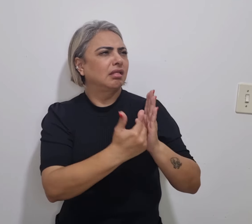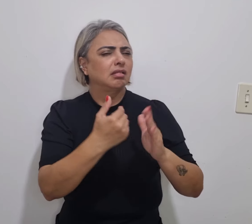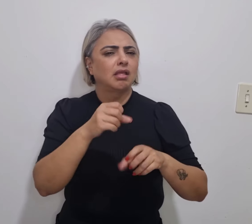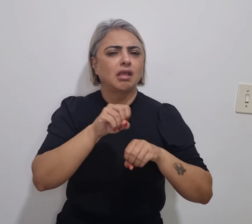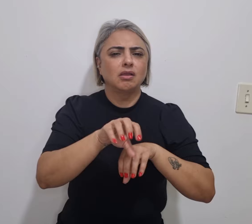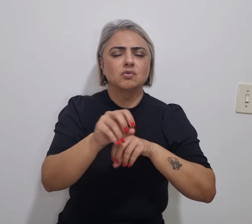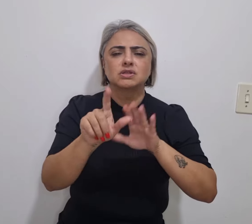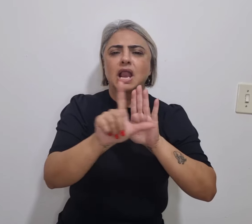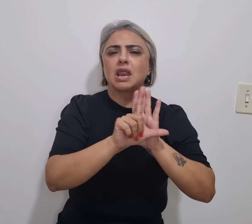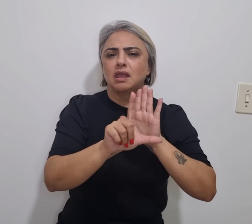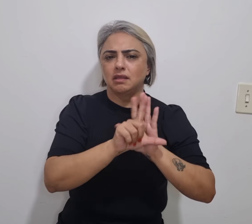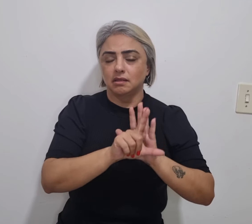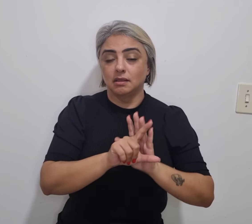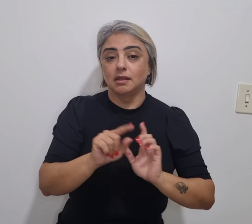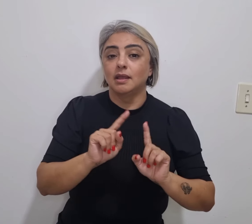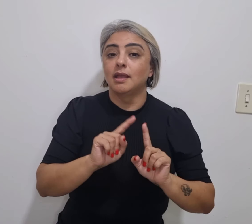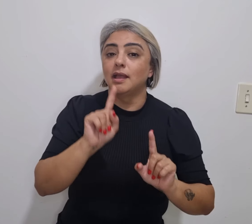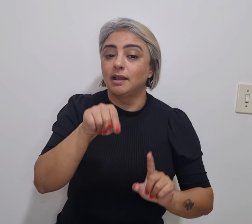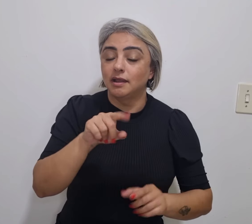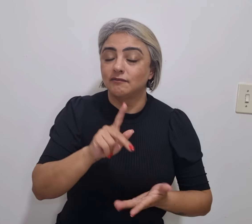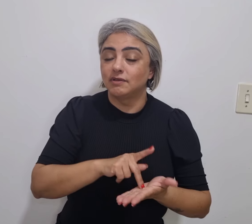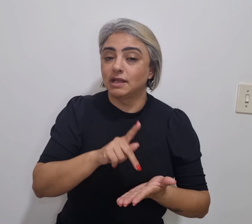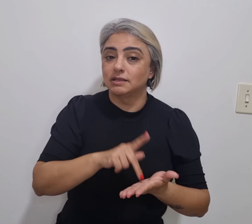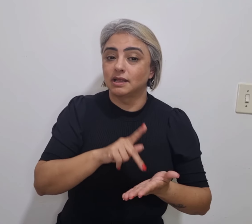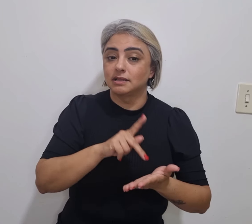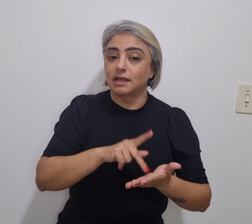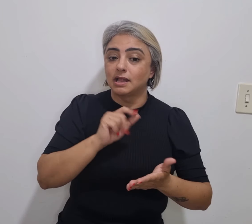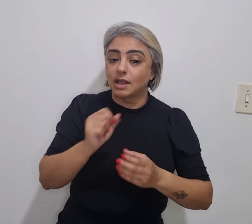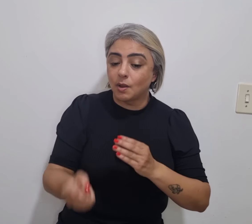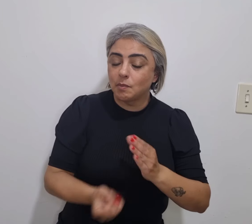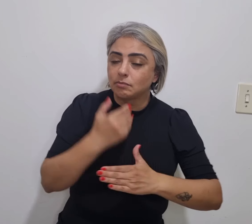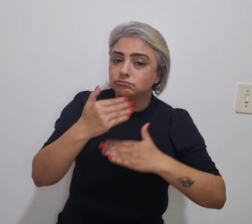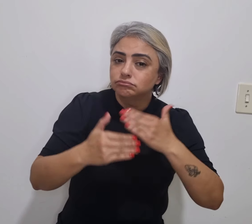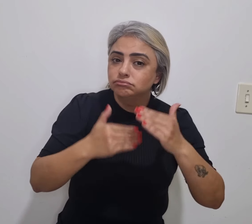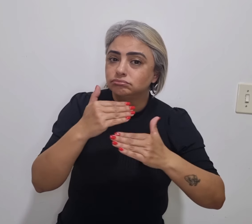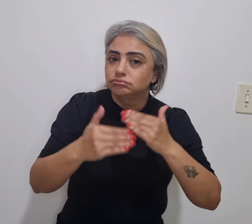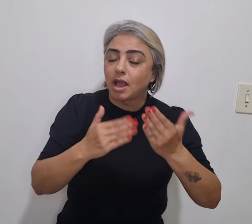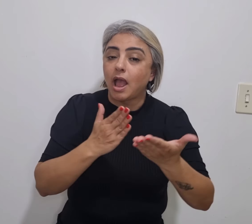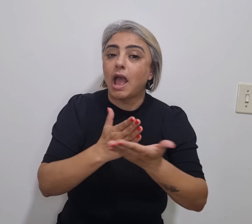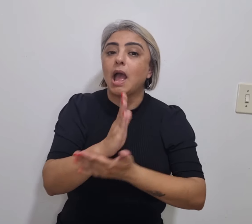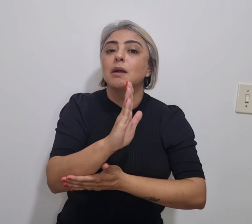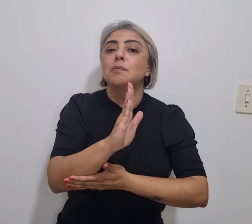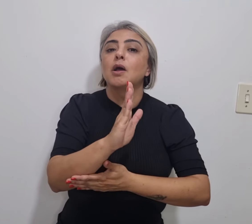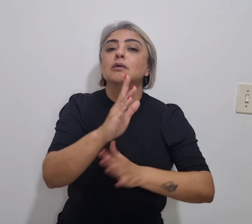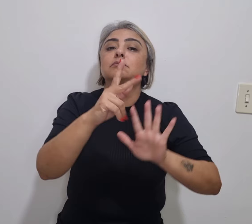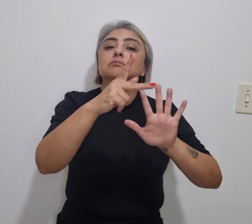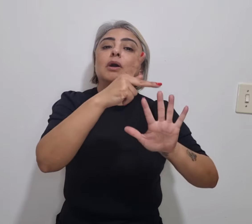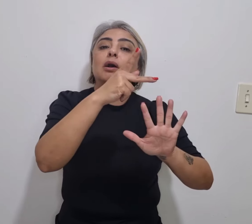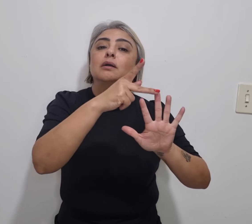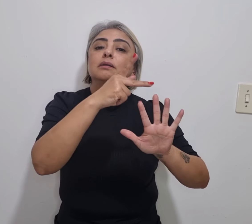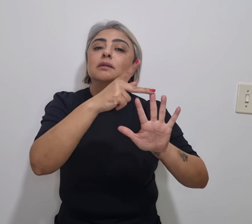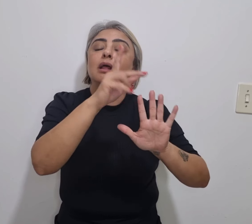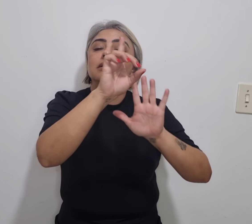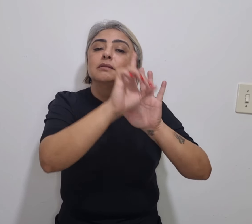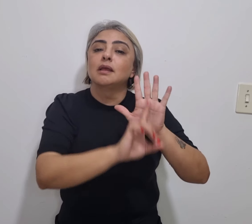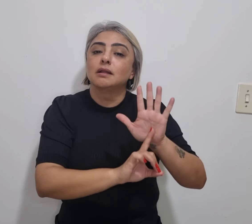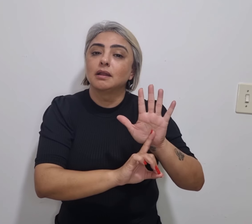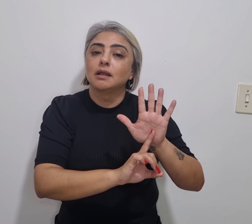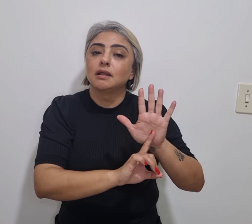leis. Trata-se de uma ativação no processo de aprovação das portarias, decretos e leis